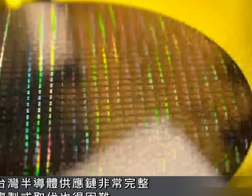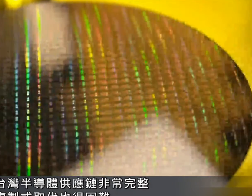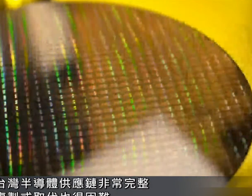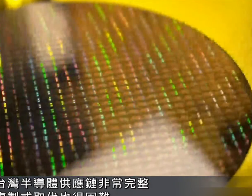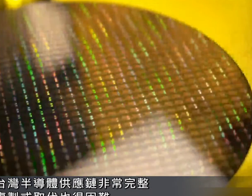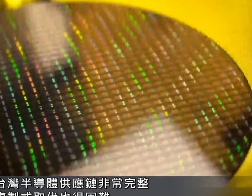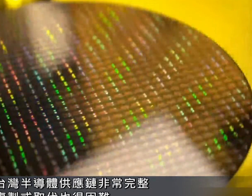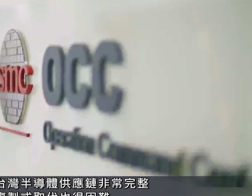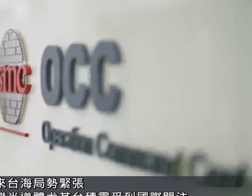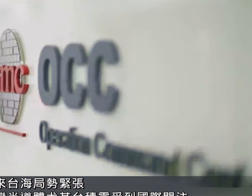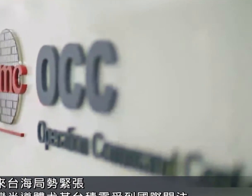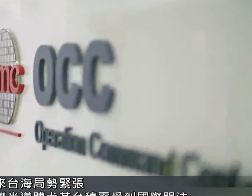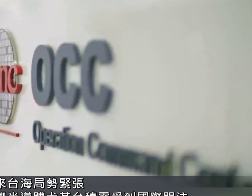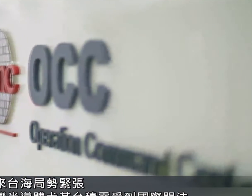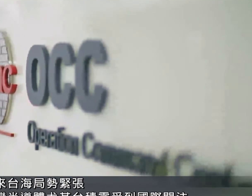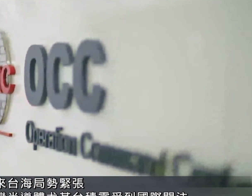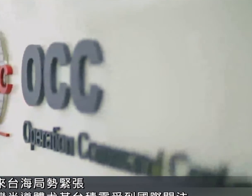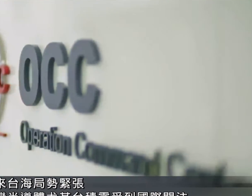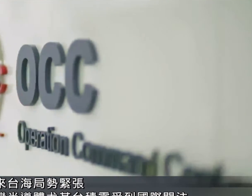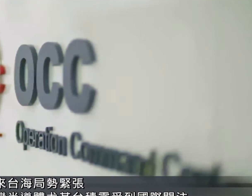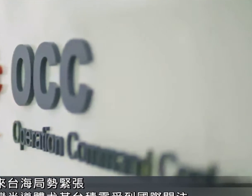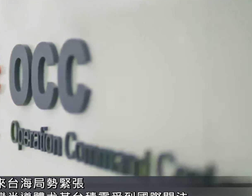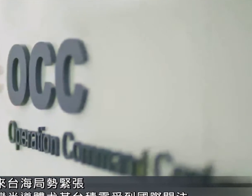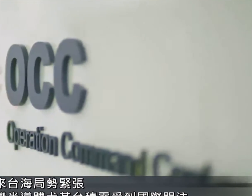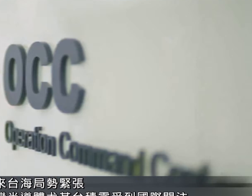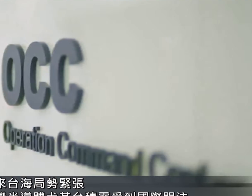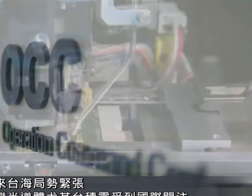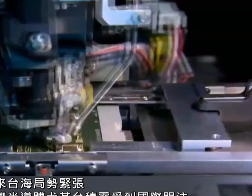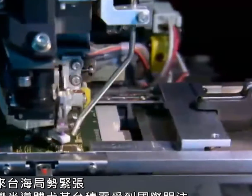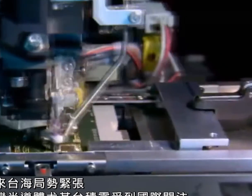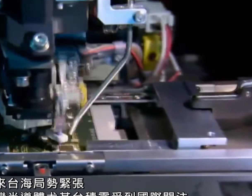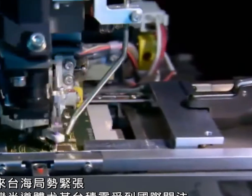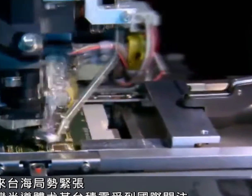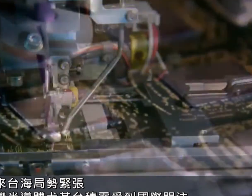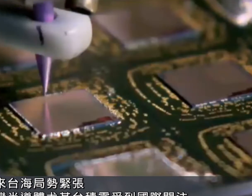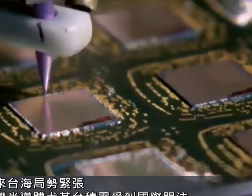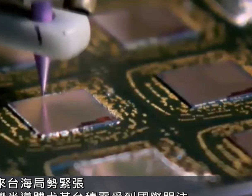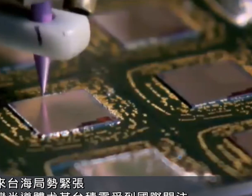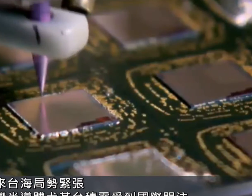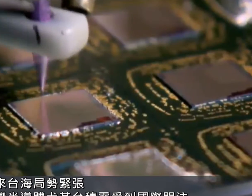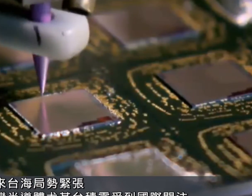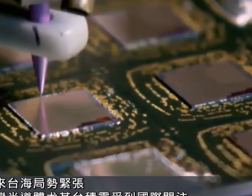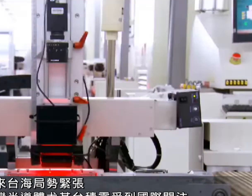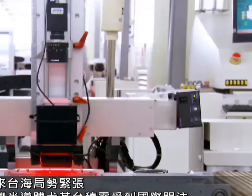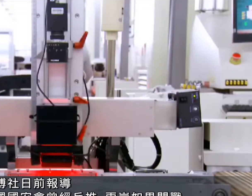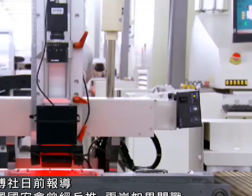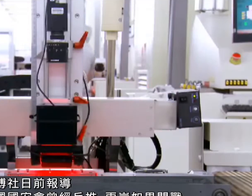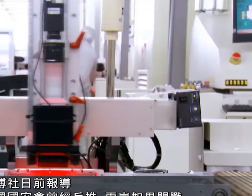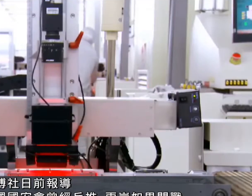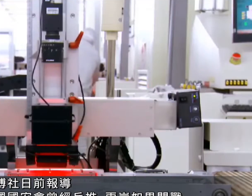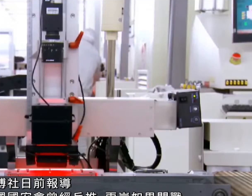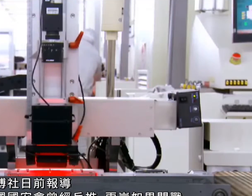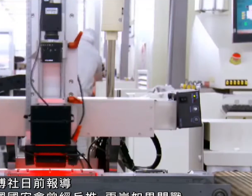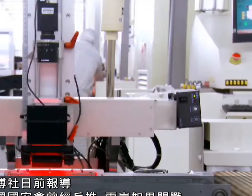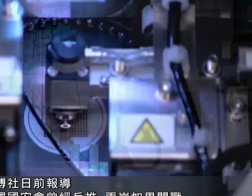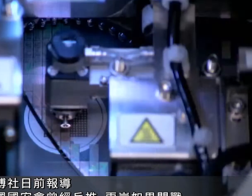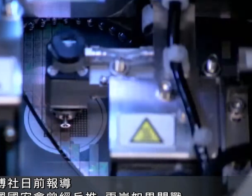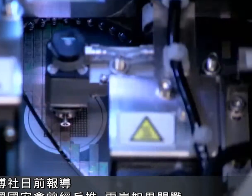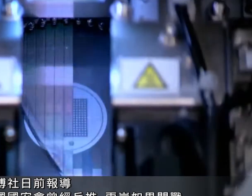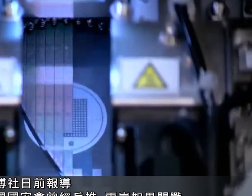很困难。近来台海局势紧张，台湾半导体尤其台积电受到国际关注。彭博社日前报道，美国国安会曾